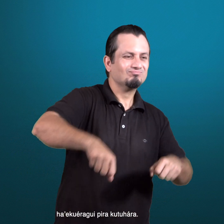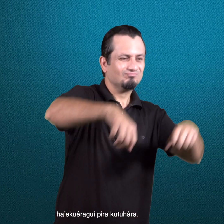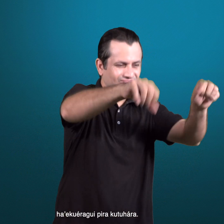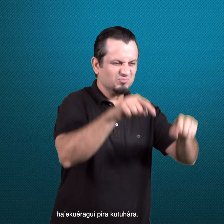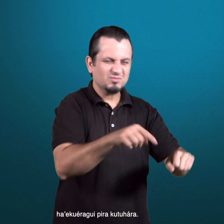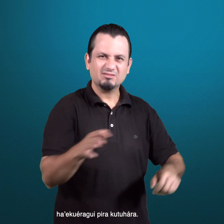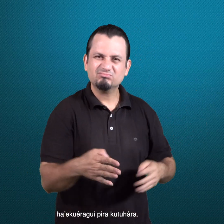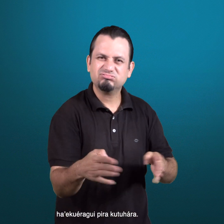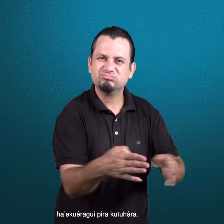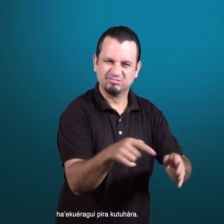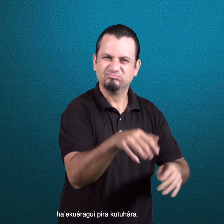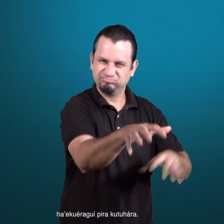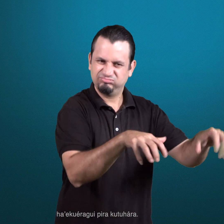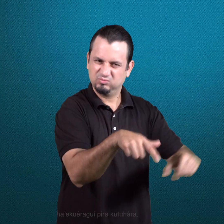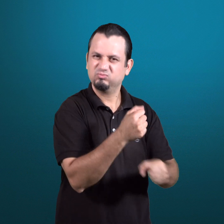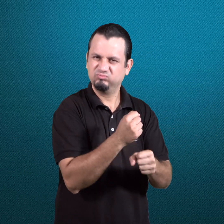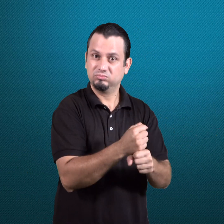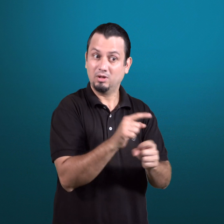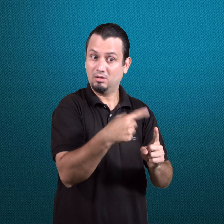Ha'ekuéragui pirakutuhára.